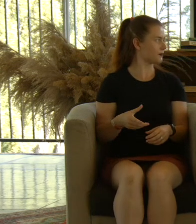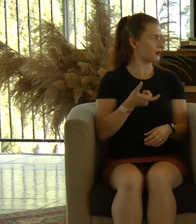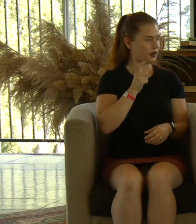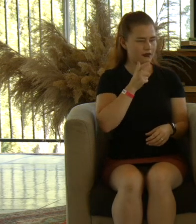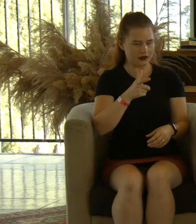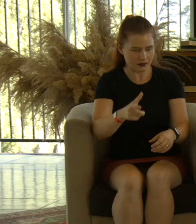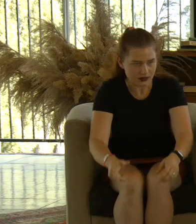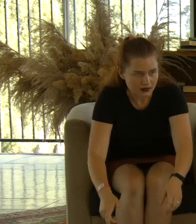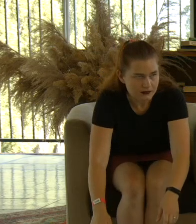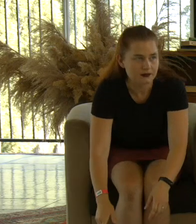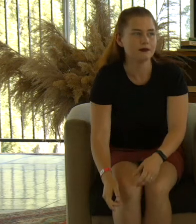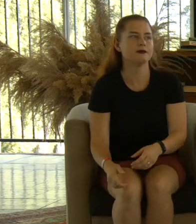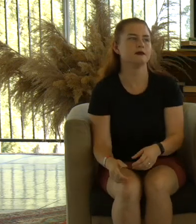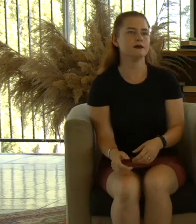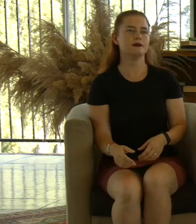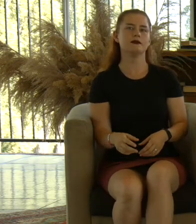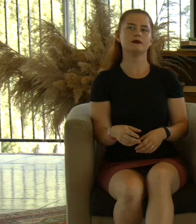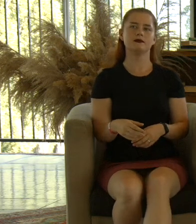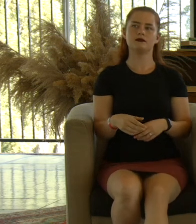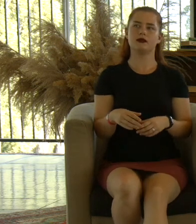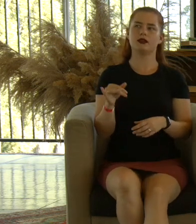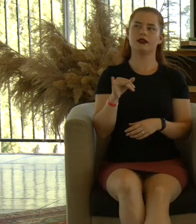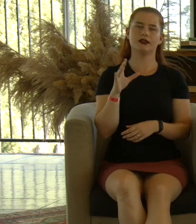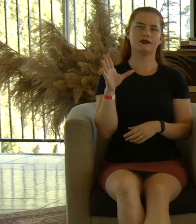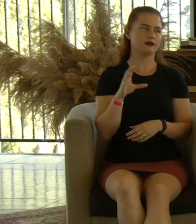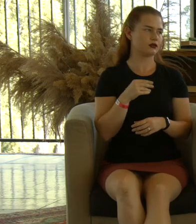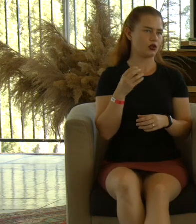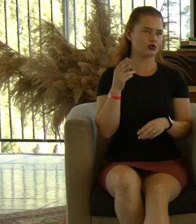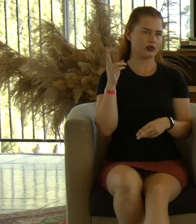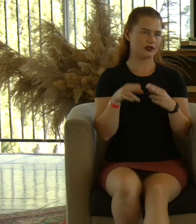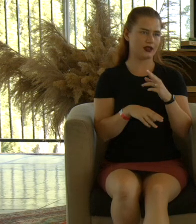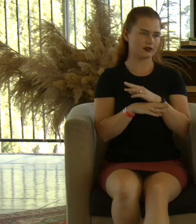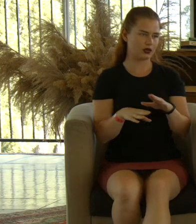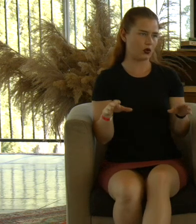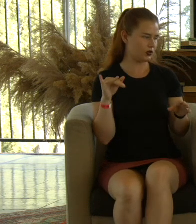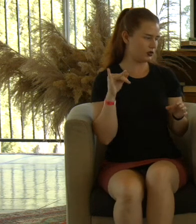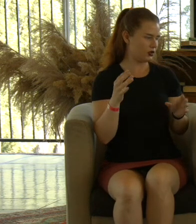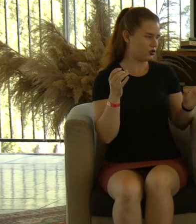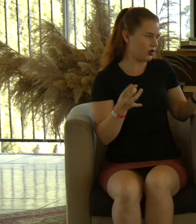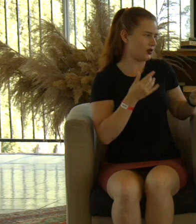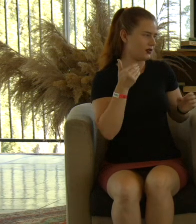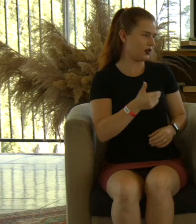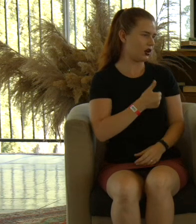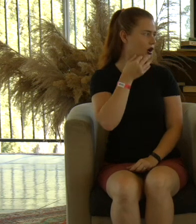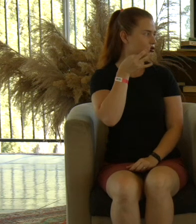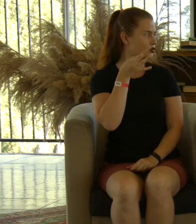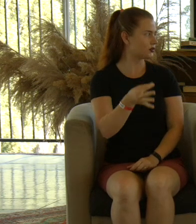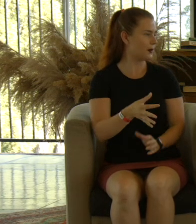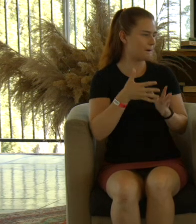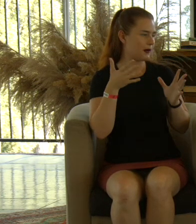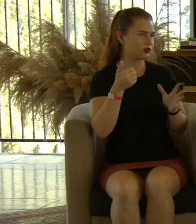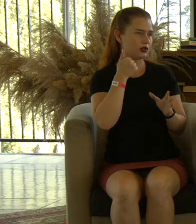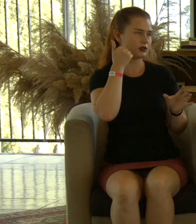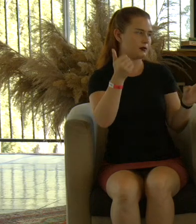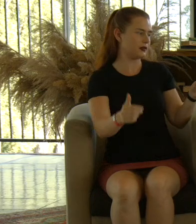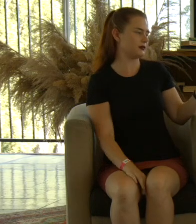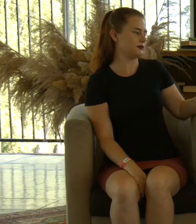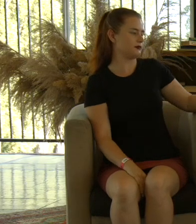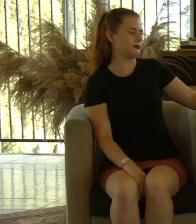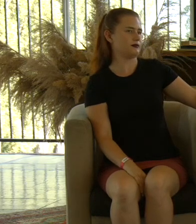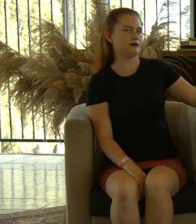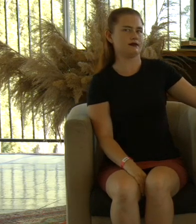выпить, пусть идет в бар «Синичка», потому что здесь почти все закончилось. И еще раз хочу сказать большое спасибо Гудвайну,